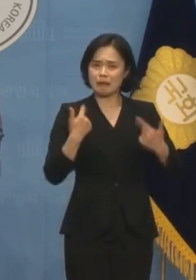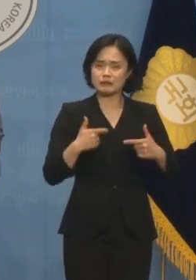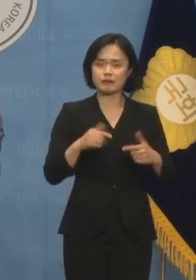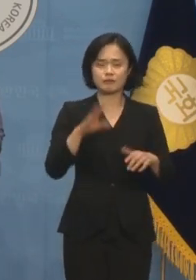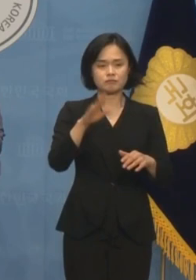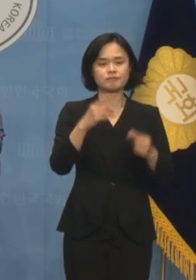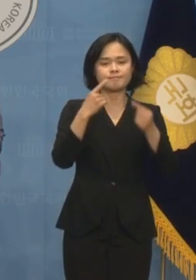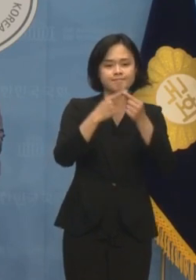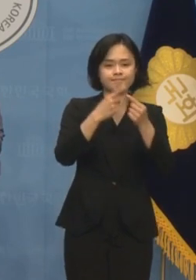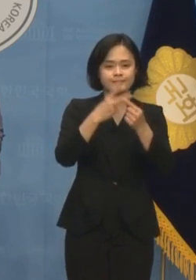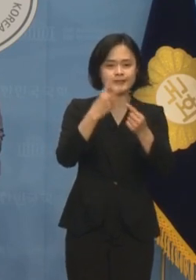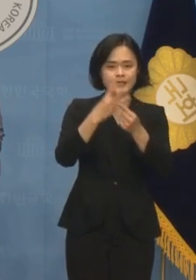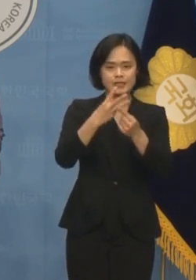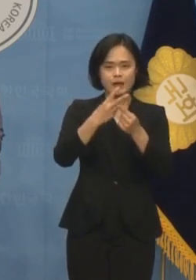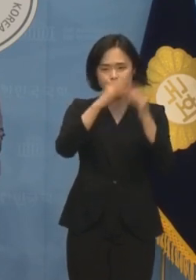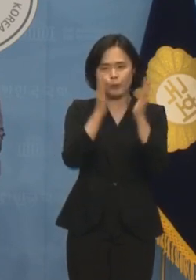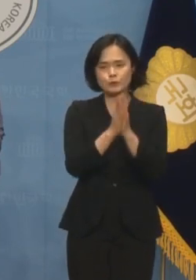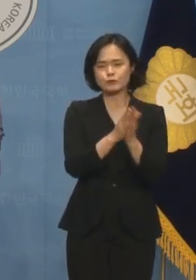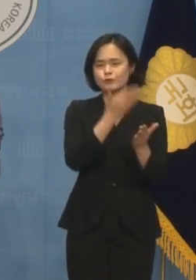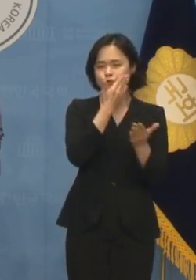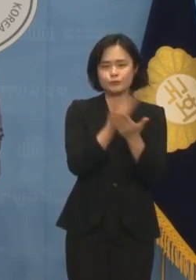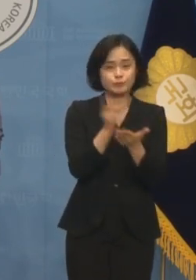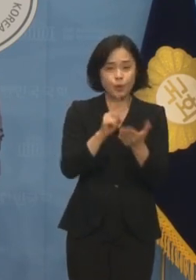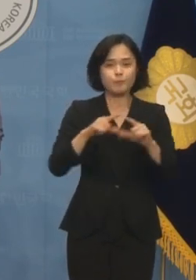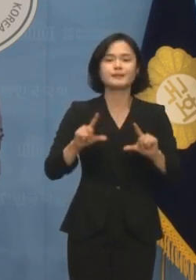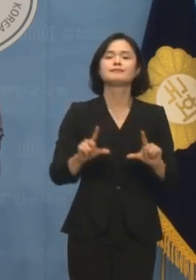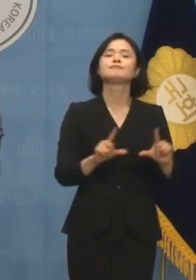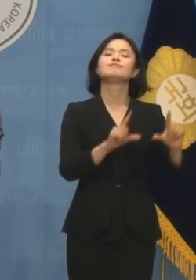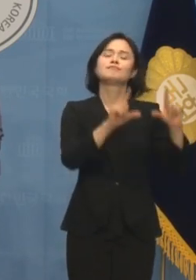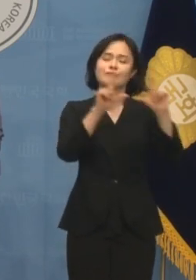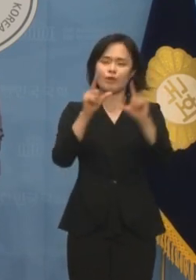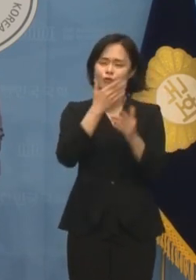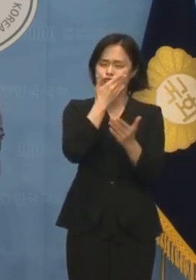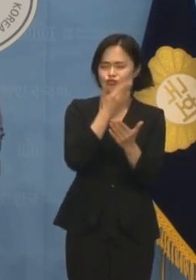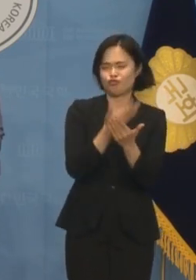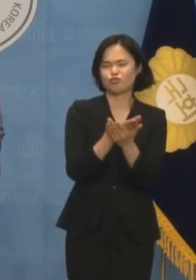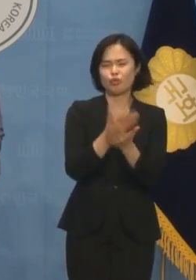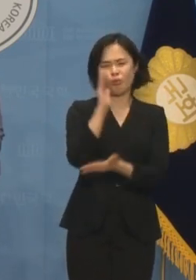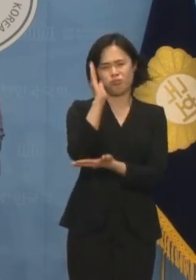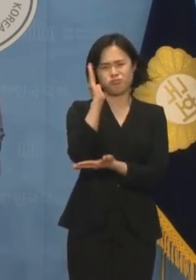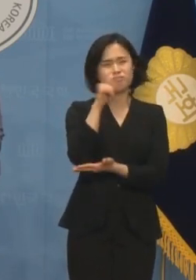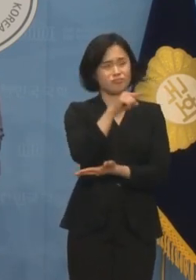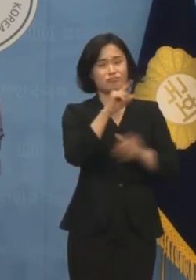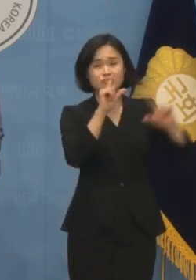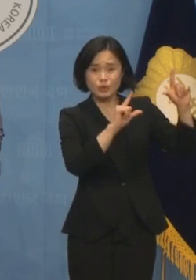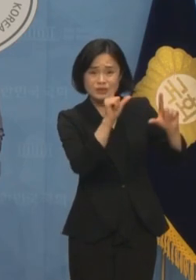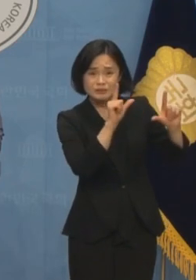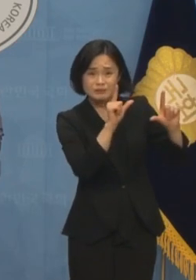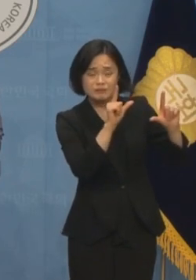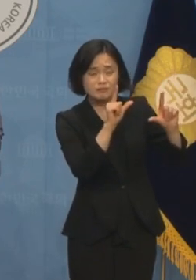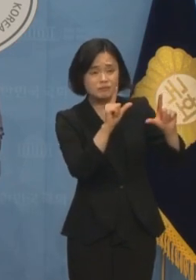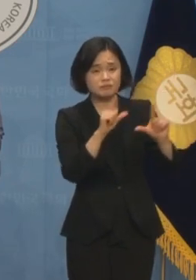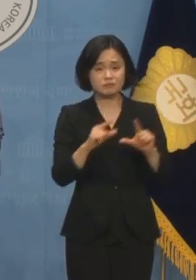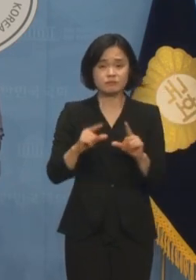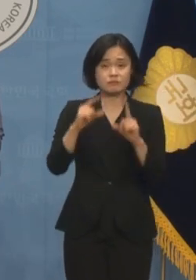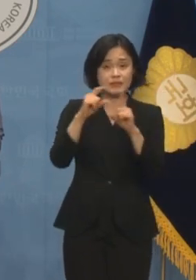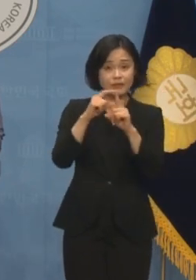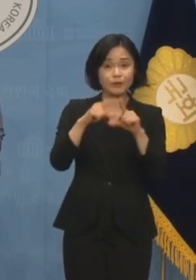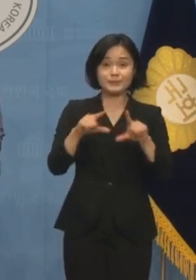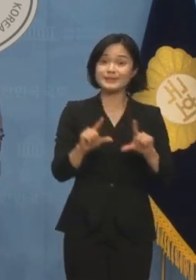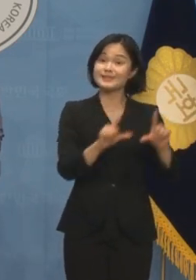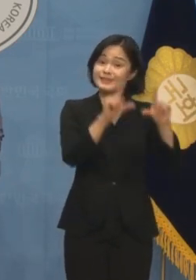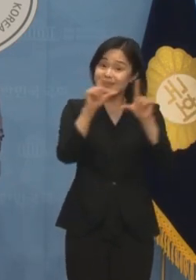둘째도 셋째도 민생이라고 줄구장창 떠들어댑니다. 민생이라는 말 자체가